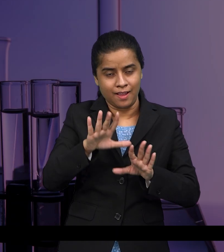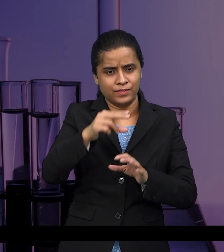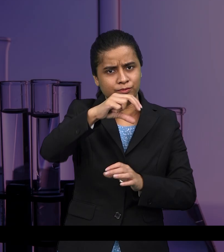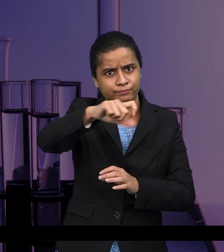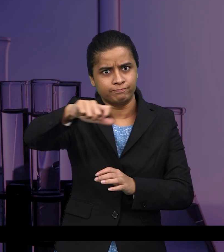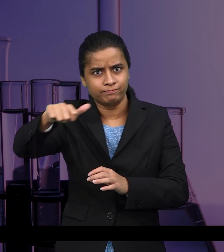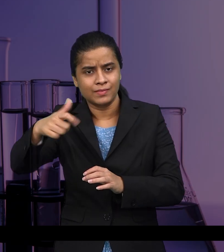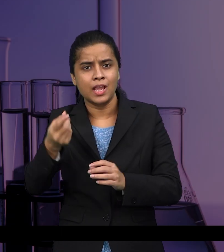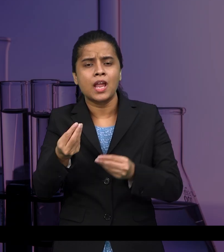துத்தநாகம்,